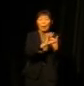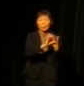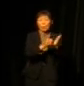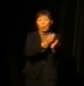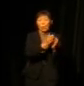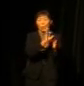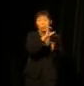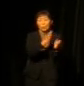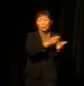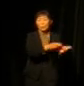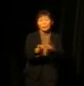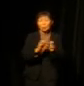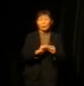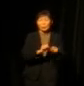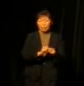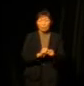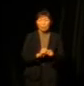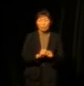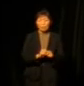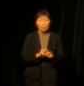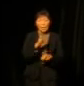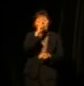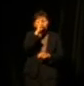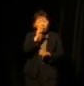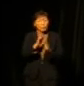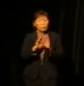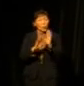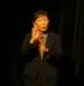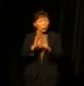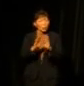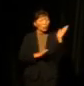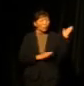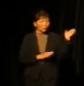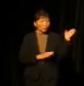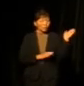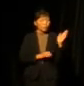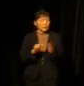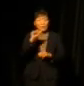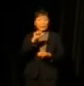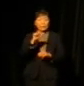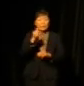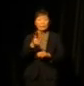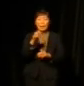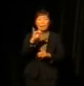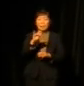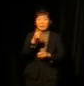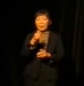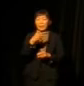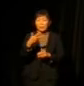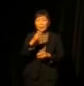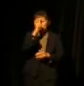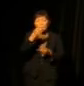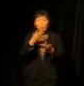あとは給食ですけども、給食はこんな中身の給食でした。炊き出し給食と呼んでました。1、2年生